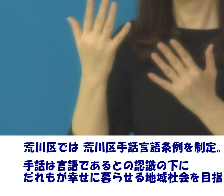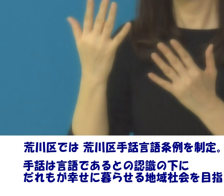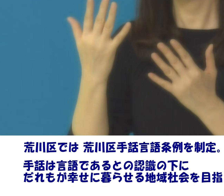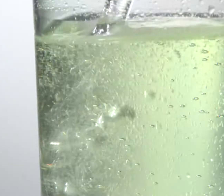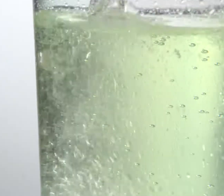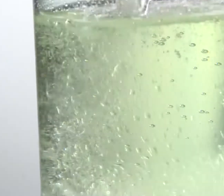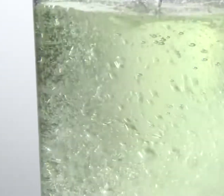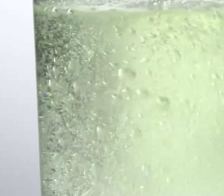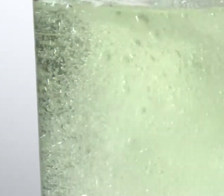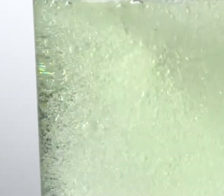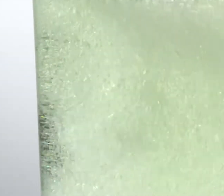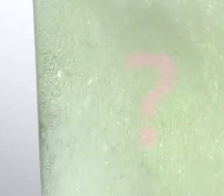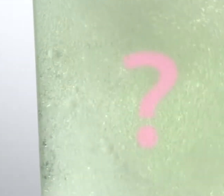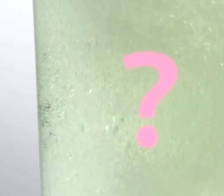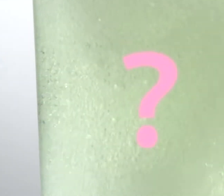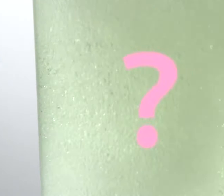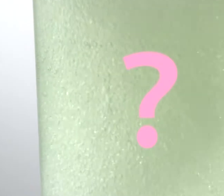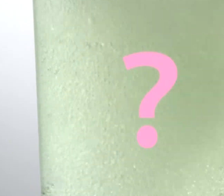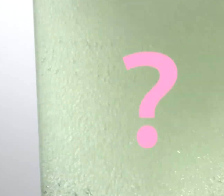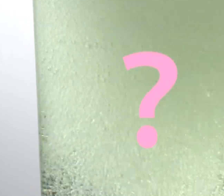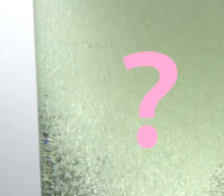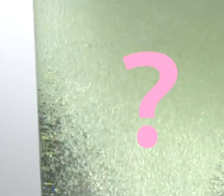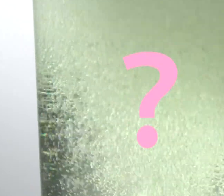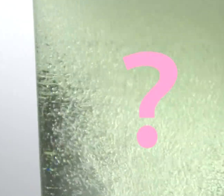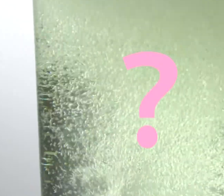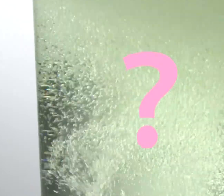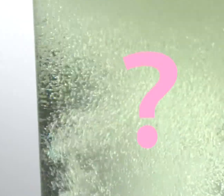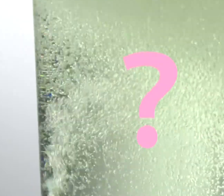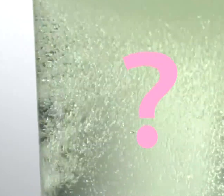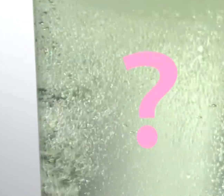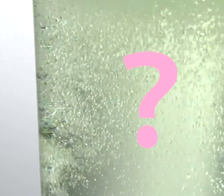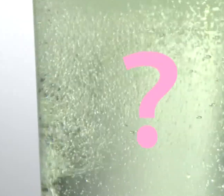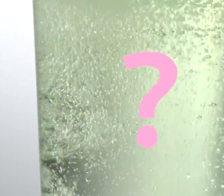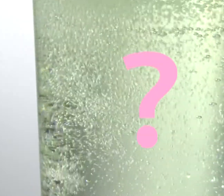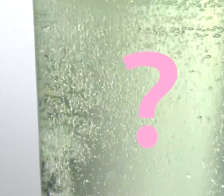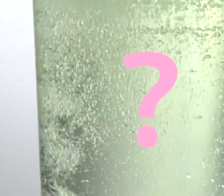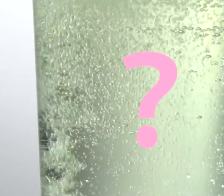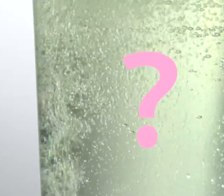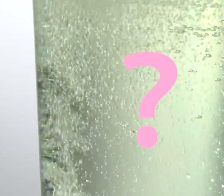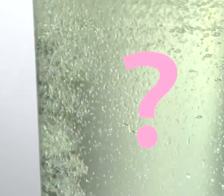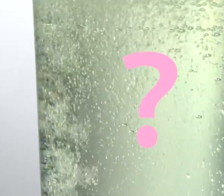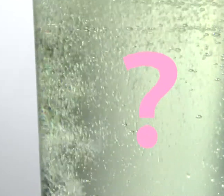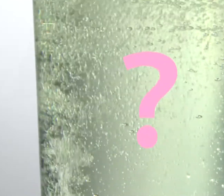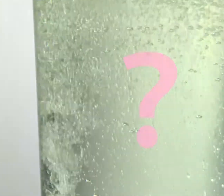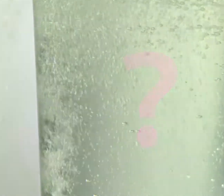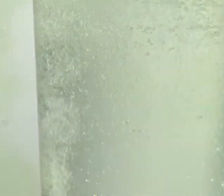手話を勉強中のアラボー、今回もわからないことがあるようですよ。